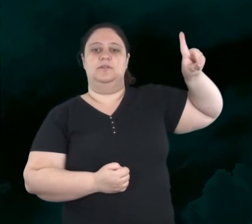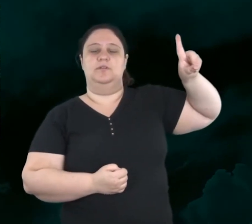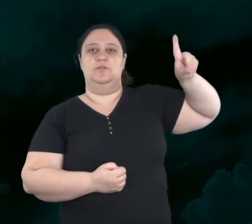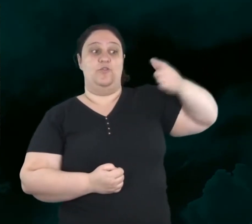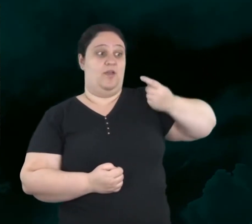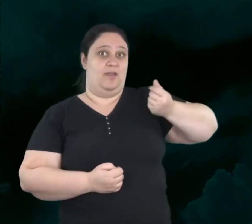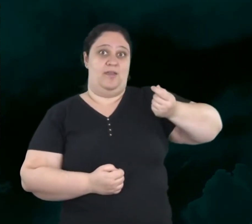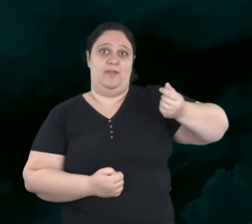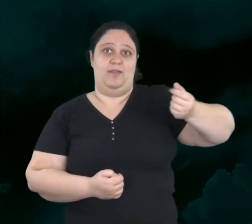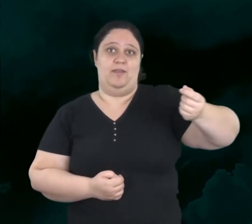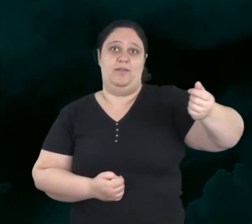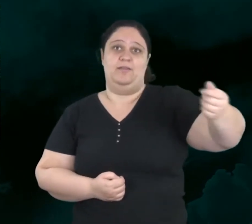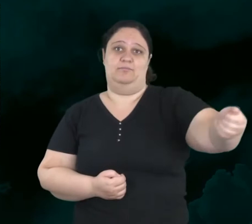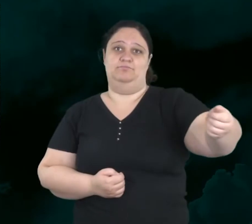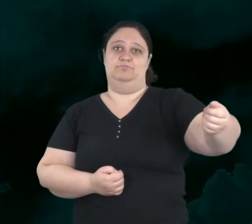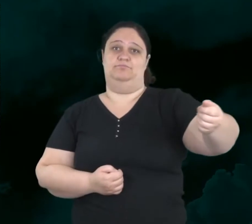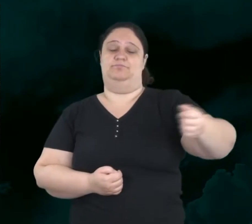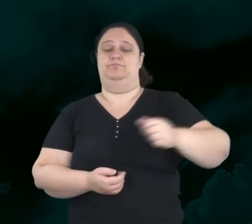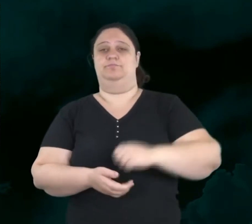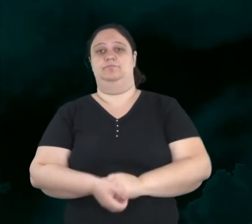para a eternidade. Né?